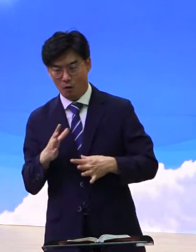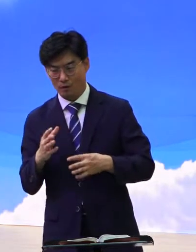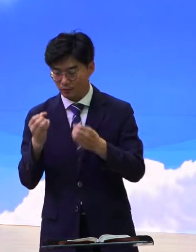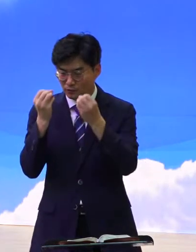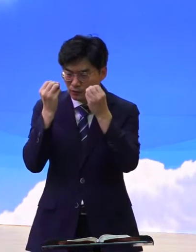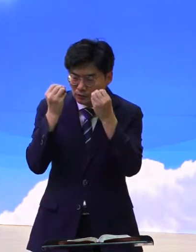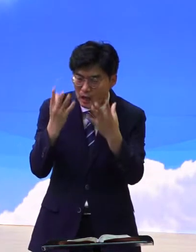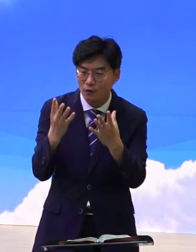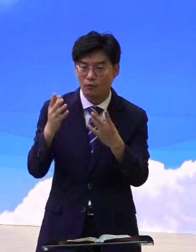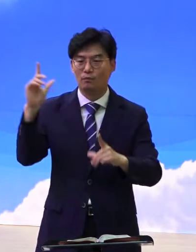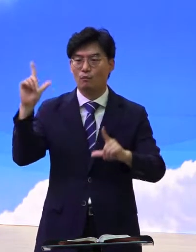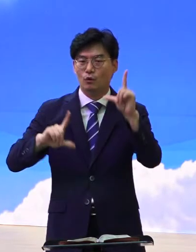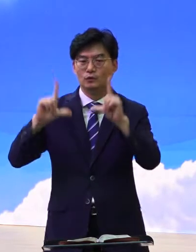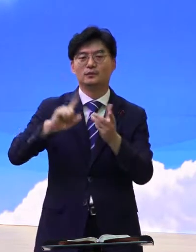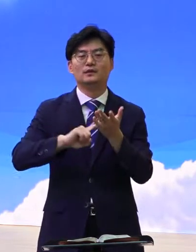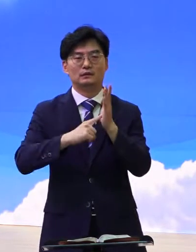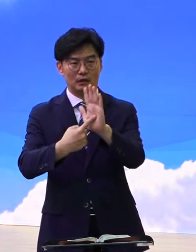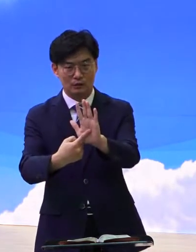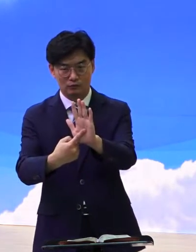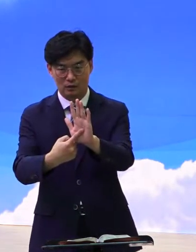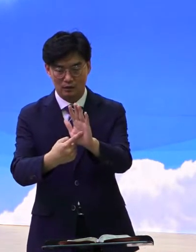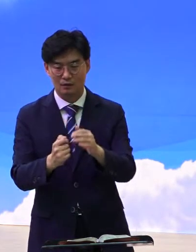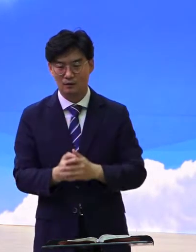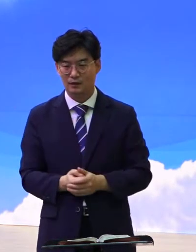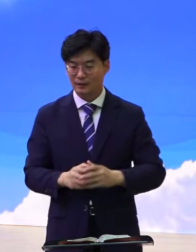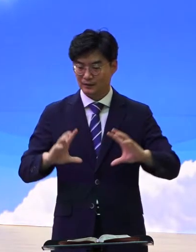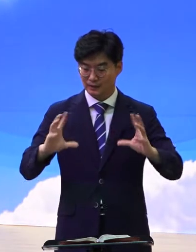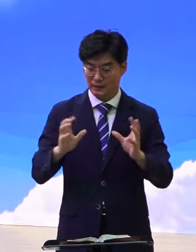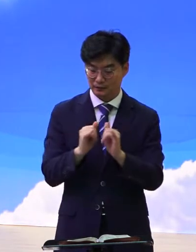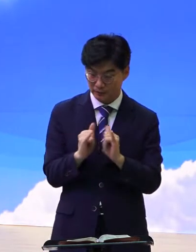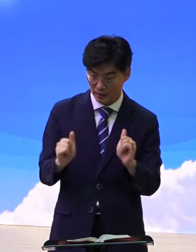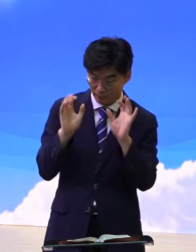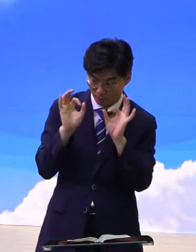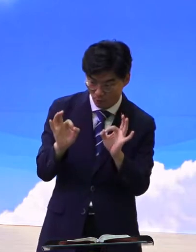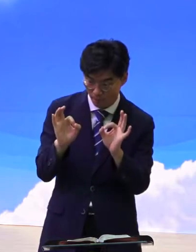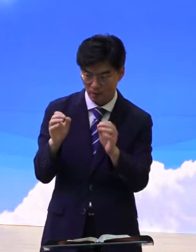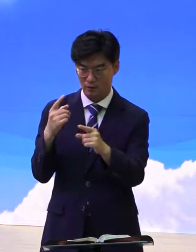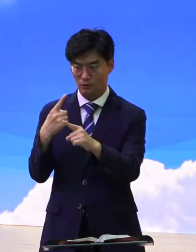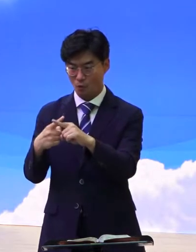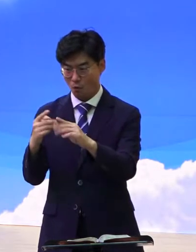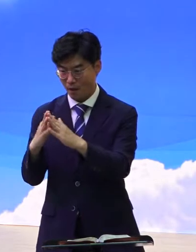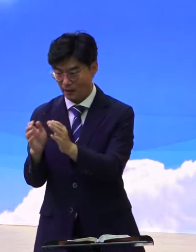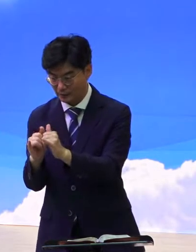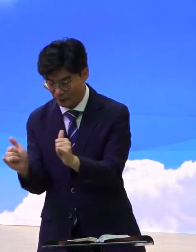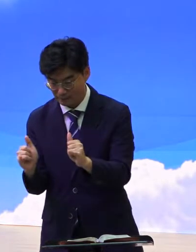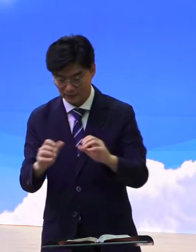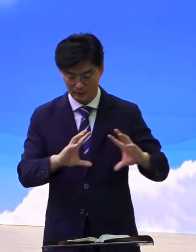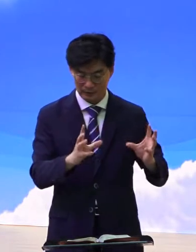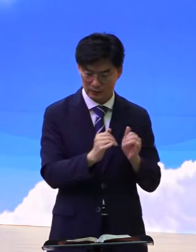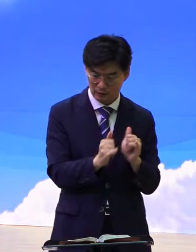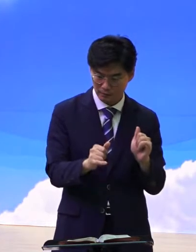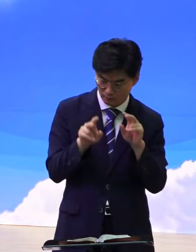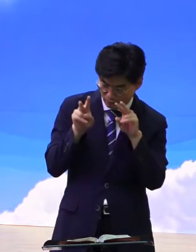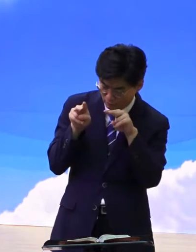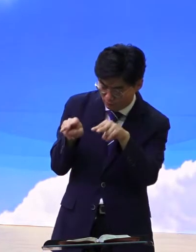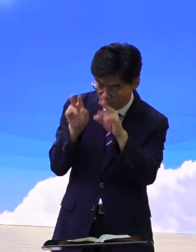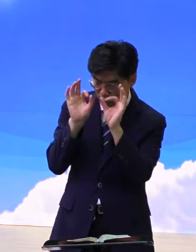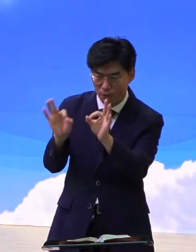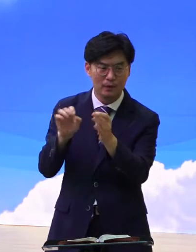모습을 보여주며 살았습니다. 세상이 이해할 수 없는 모습으로 살았던 초대교회들의 성도들의